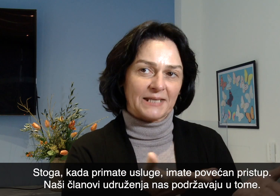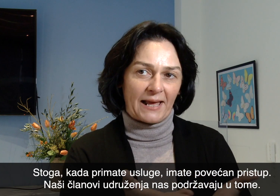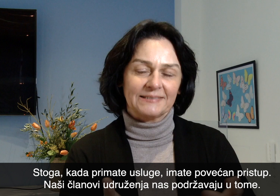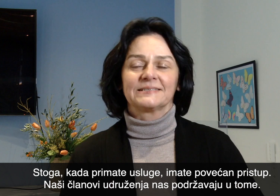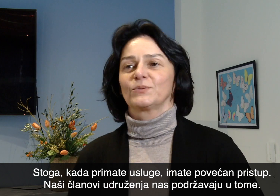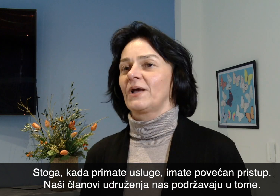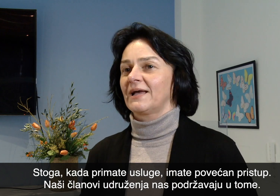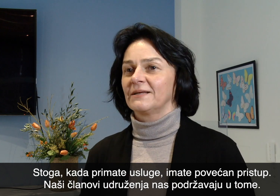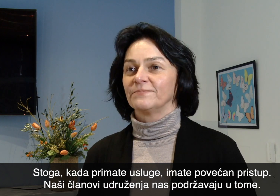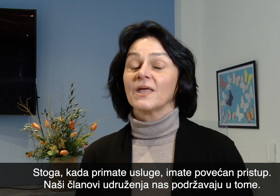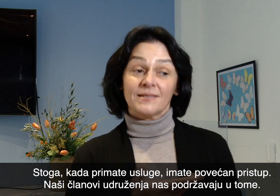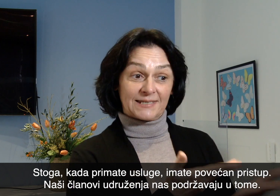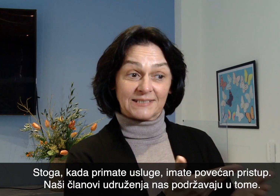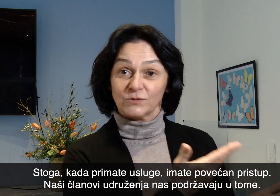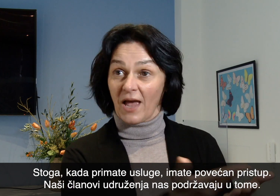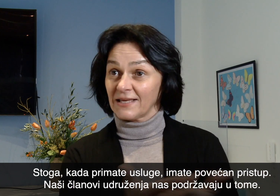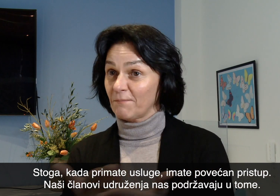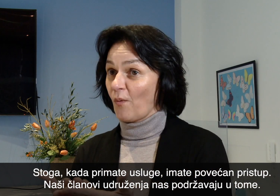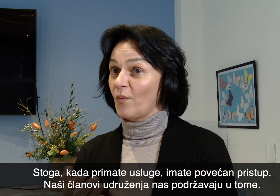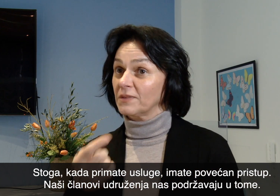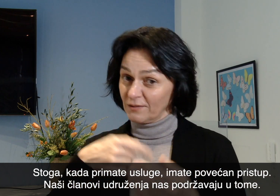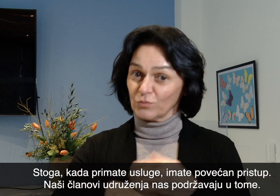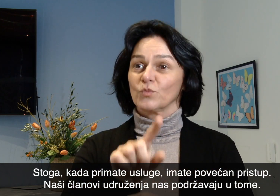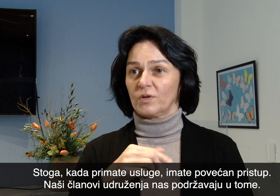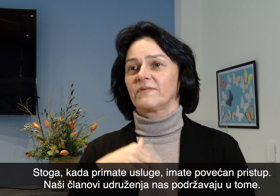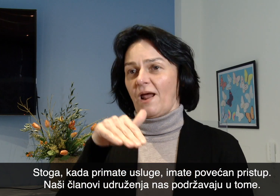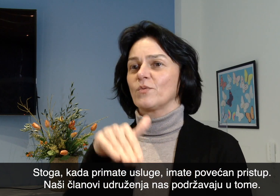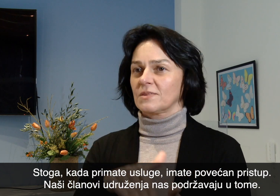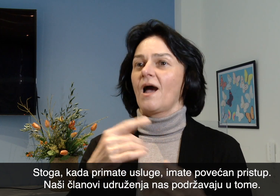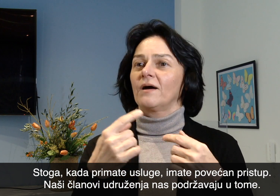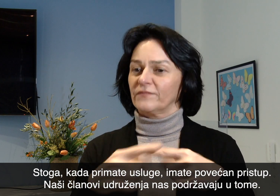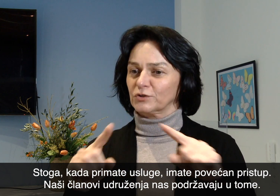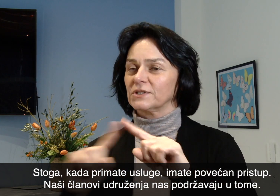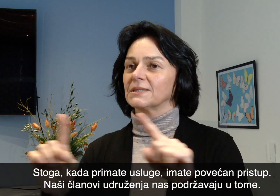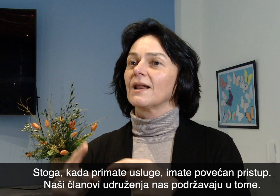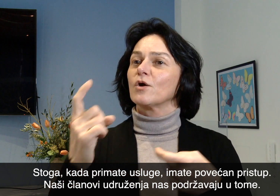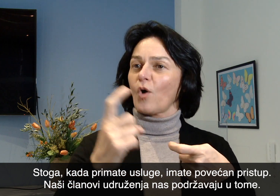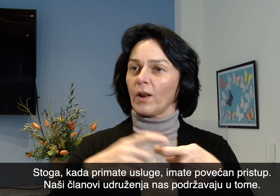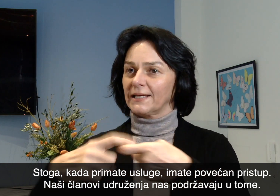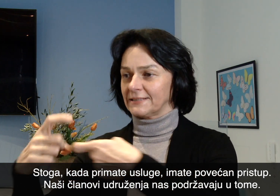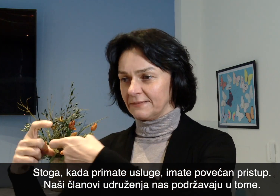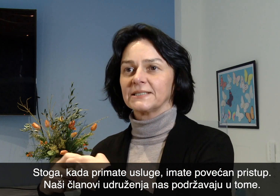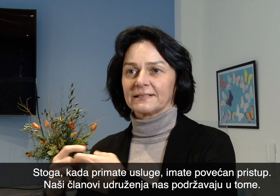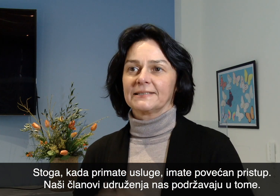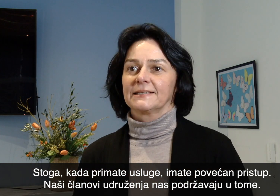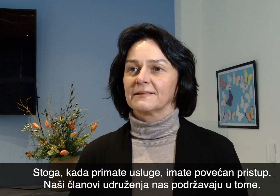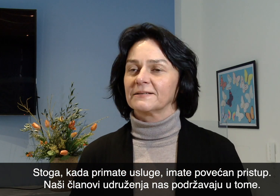Deshalb, wenn sie Dienstleistungen erhalten, dann haben sie vermehrt Zugang. Unsere Kollektivmitglieder unterstützen uns